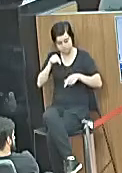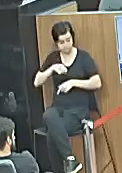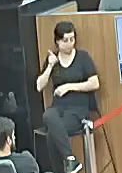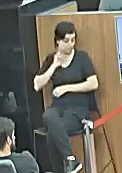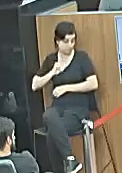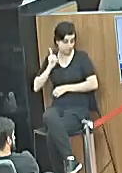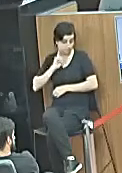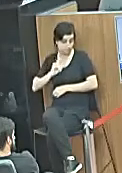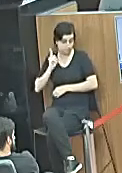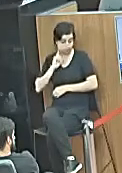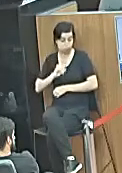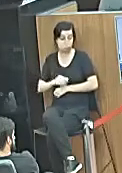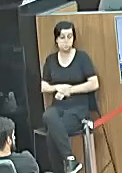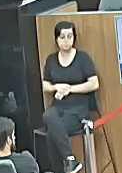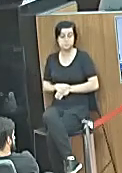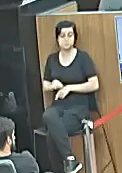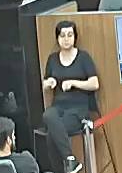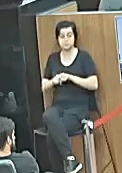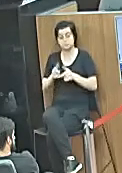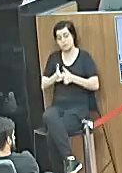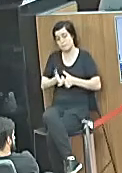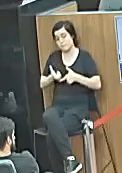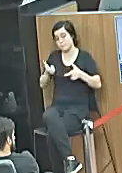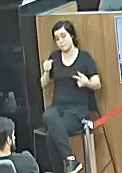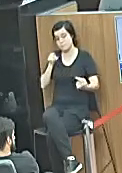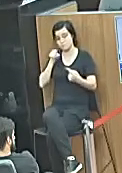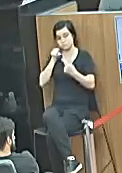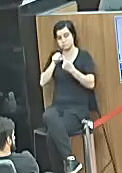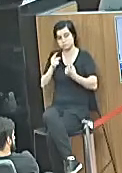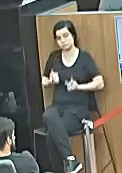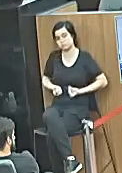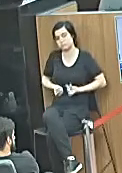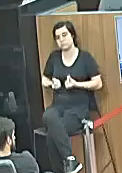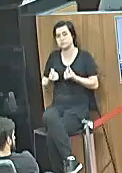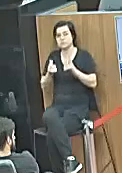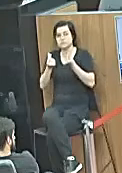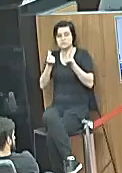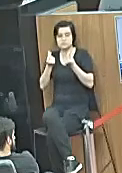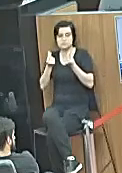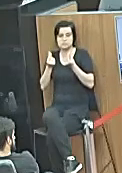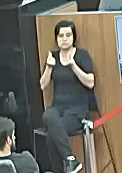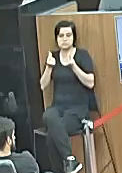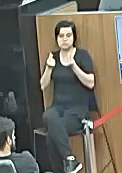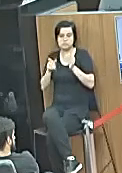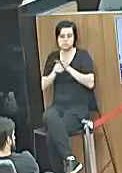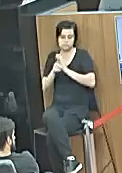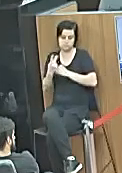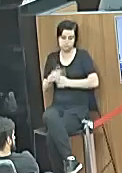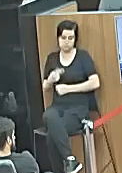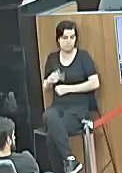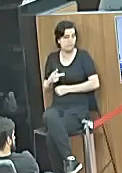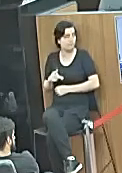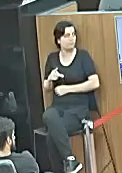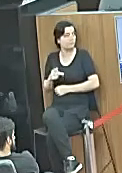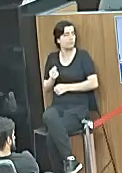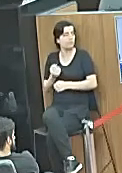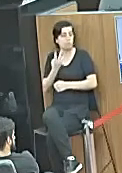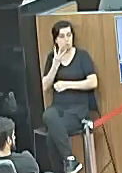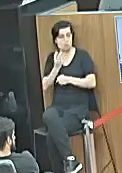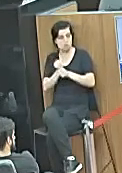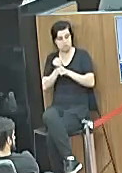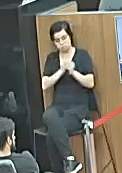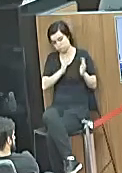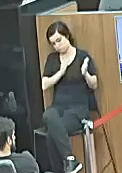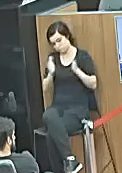emater ampliar as metas físicas e financeiras no quadro ano nos quatro anos